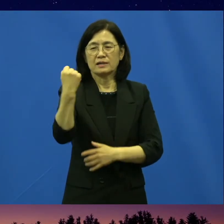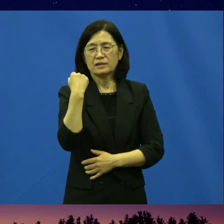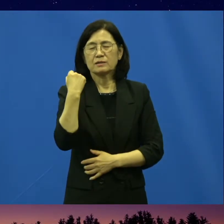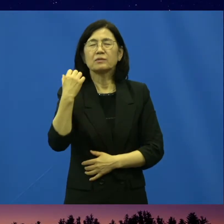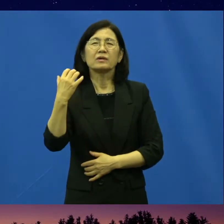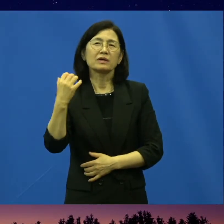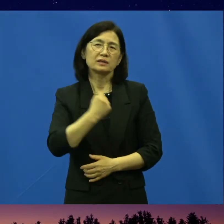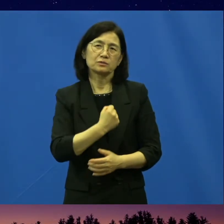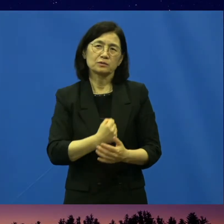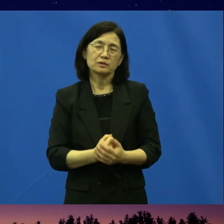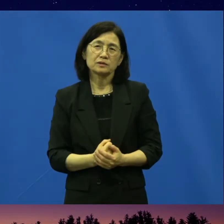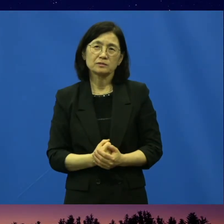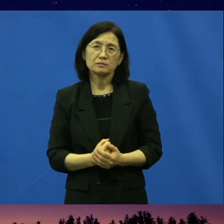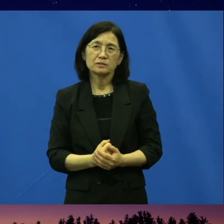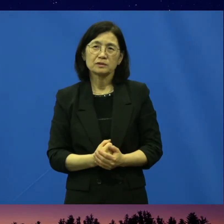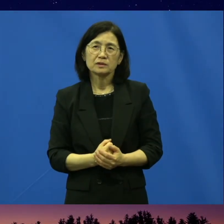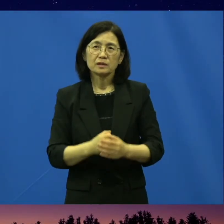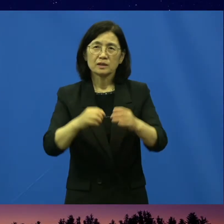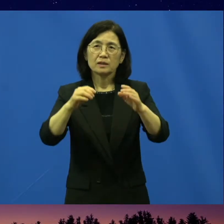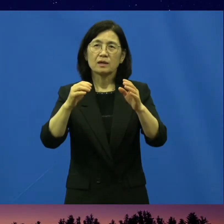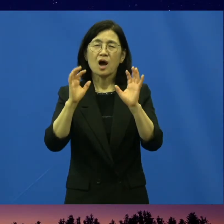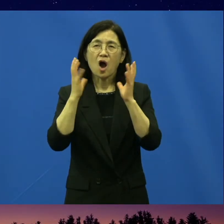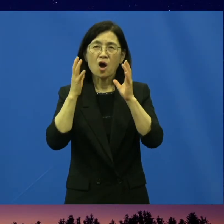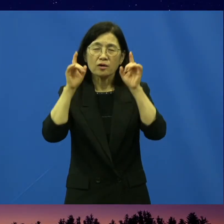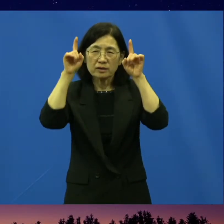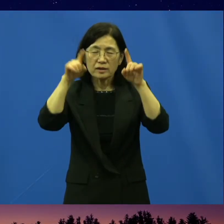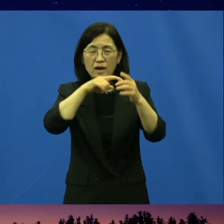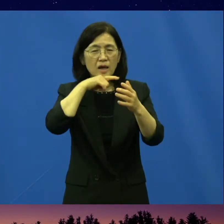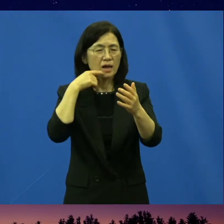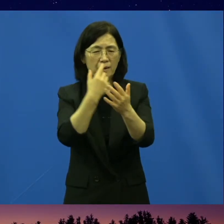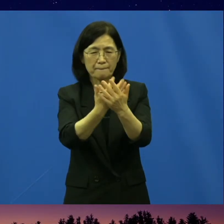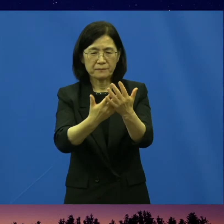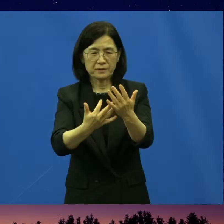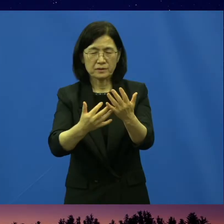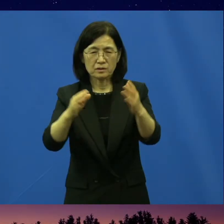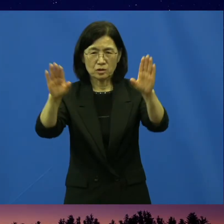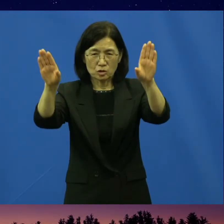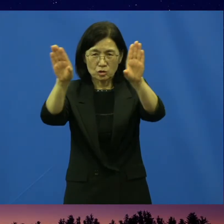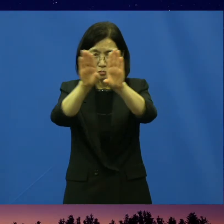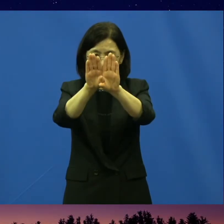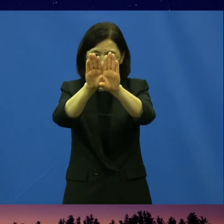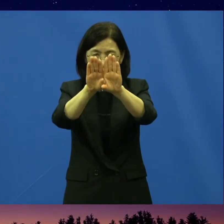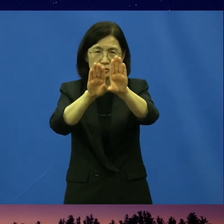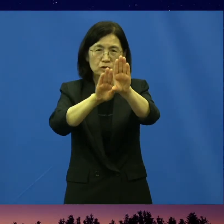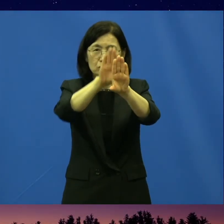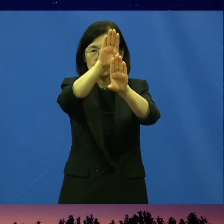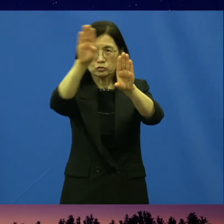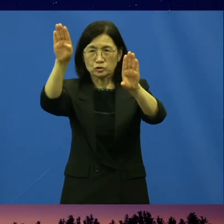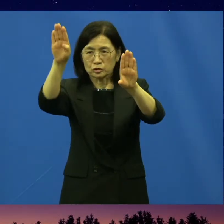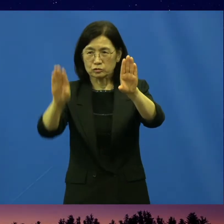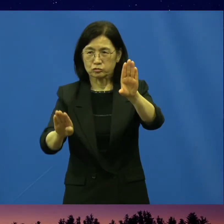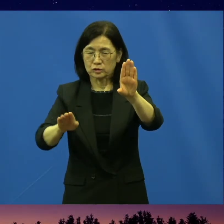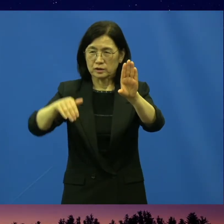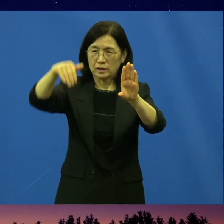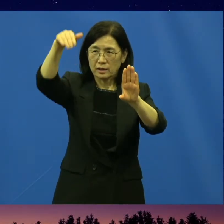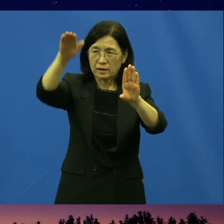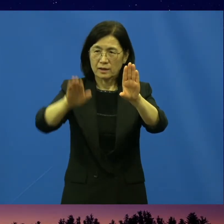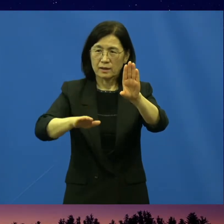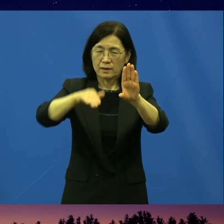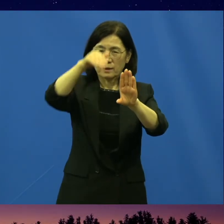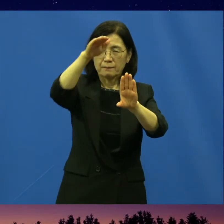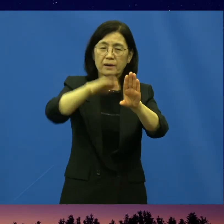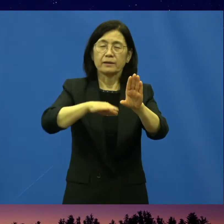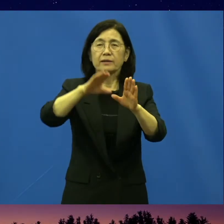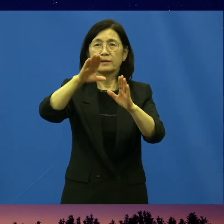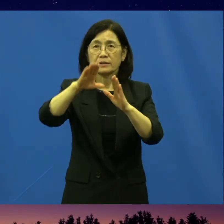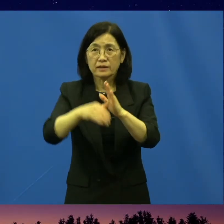여러분, 어린 양의 문설주의 피를 어린 양이 바르는 게 뭐 대단한 것 같이 뭐 이렇게 대수롭지 않게 얘기할 수 있는데,